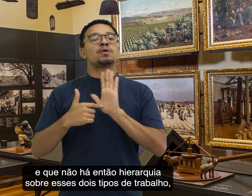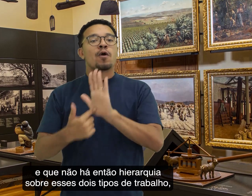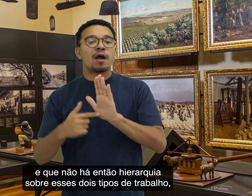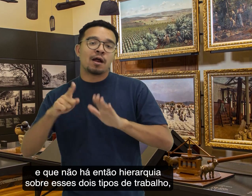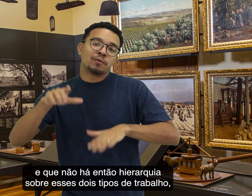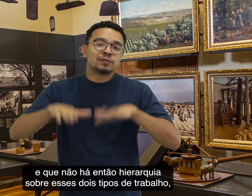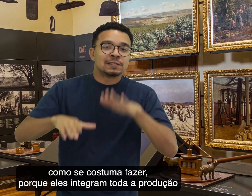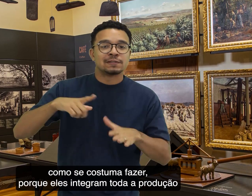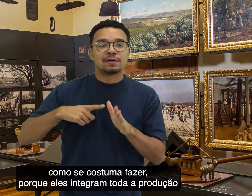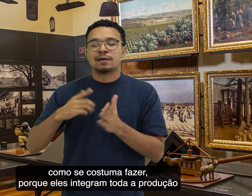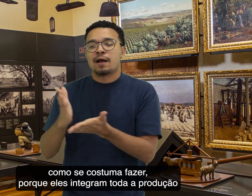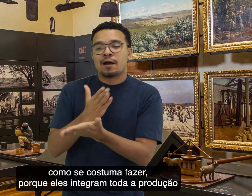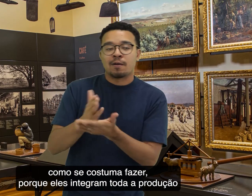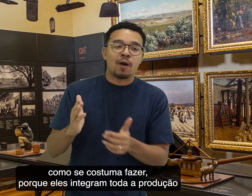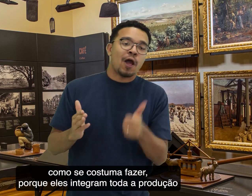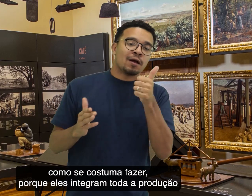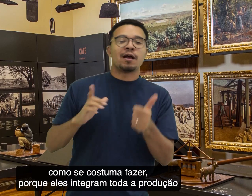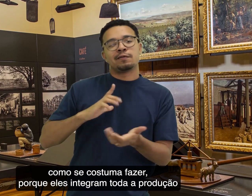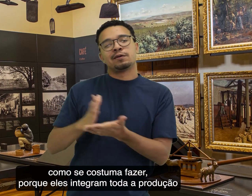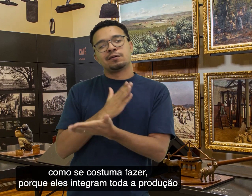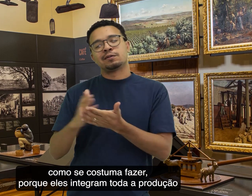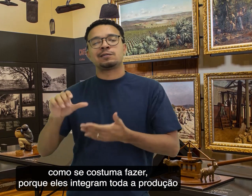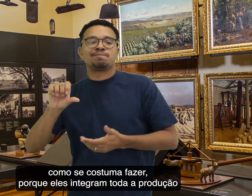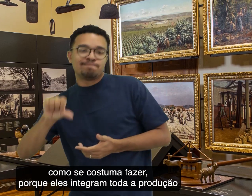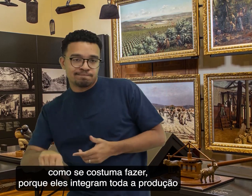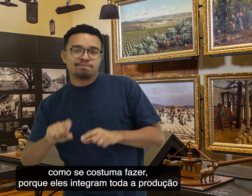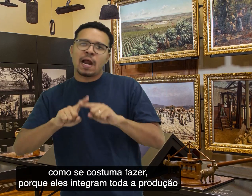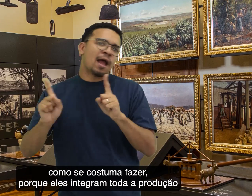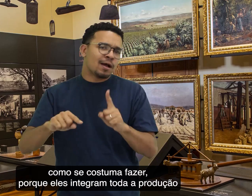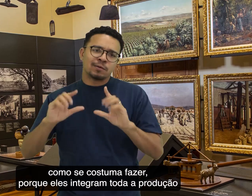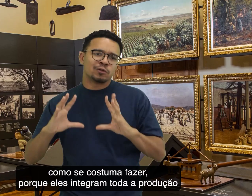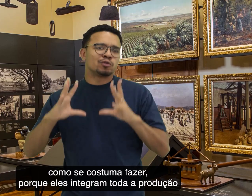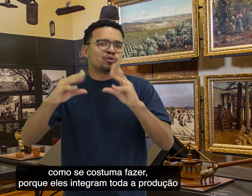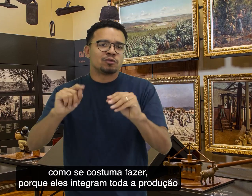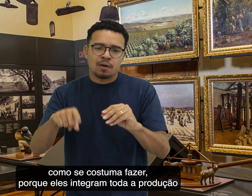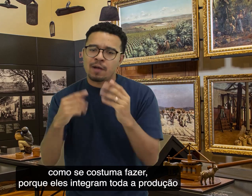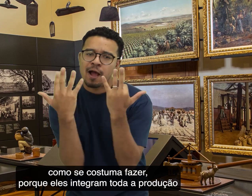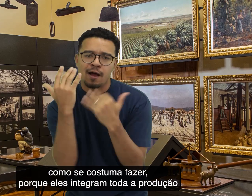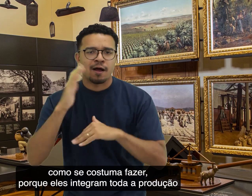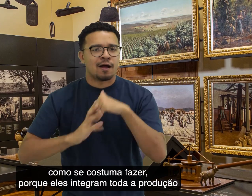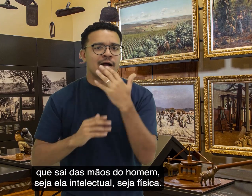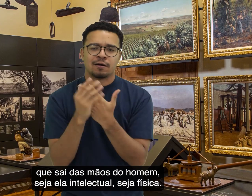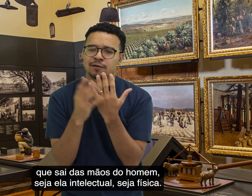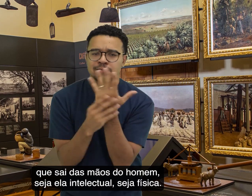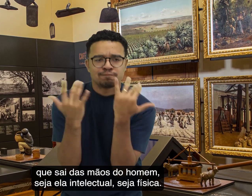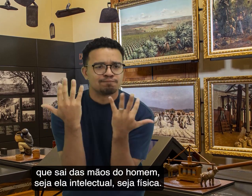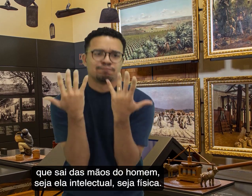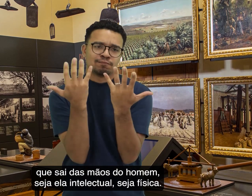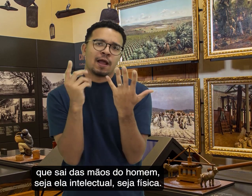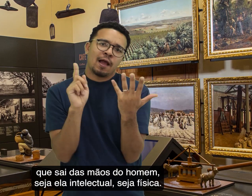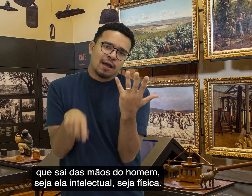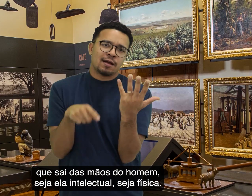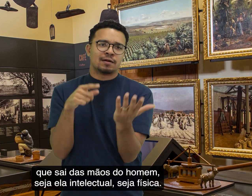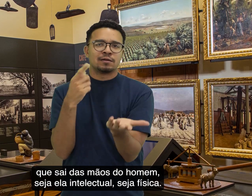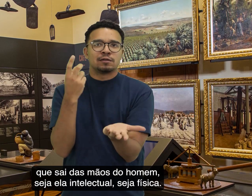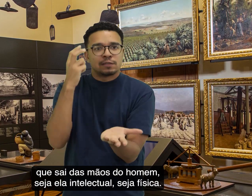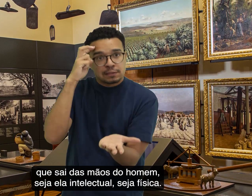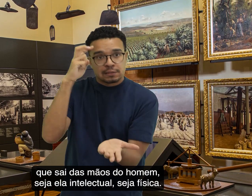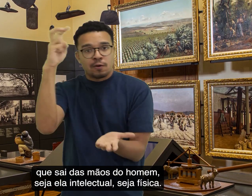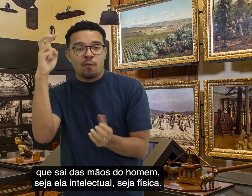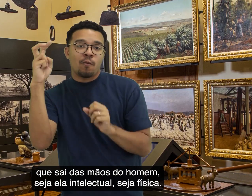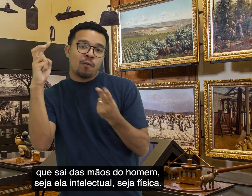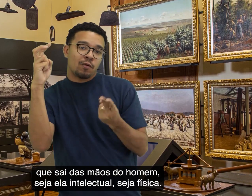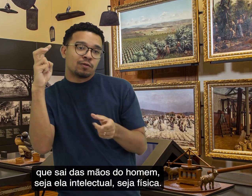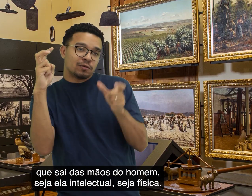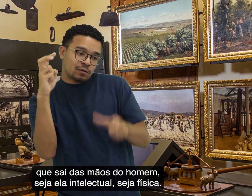sobre esses dois tipos de trabalho, como se costuma fazer, porque eles integram toda a produção que sai das mãos do